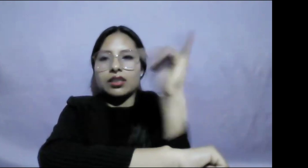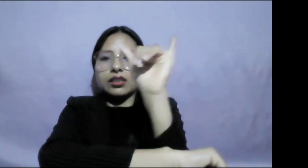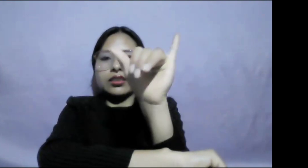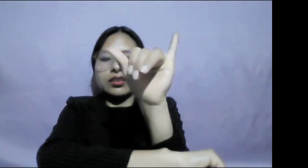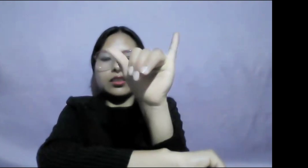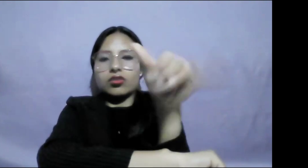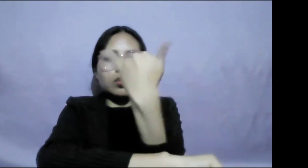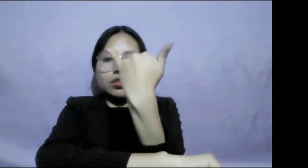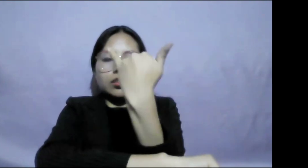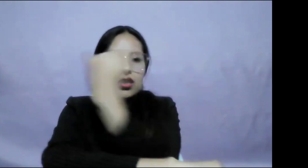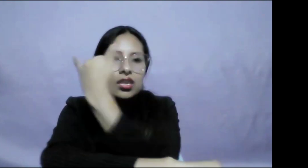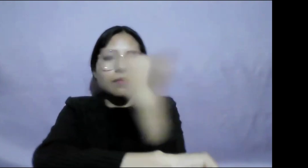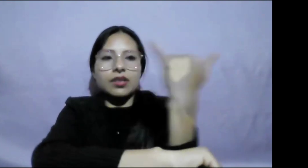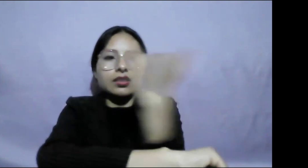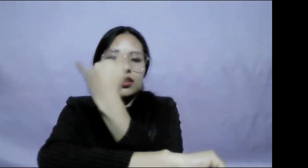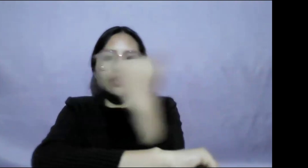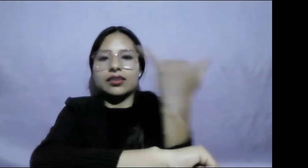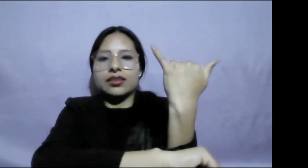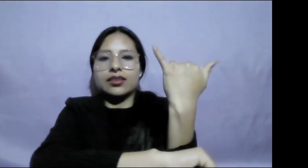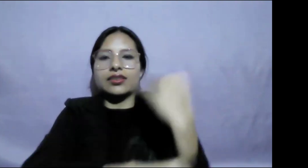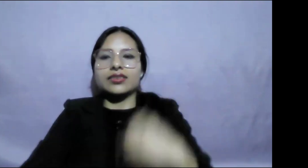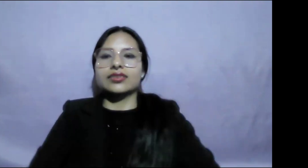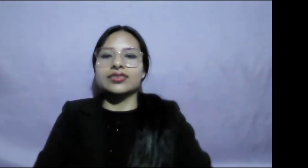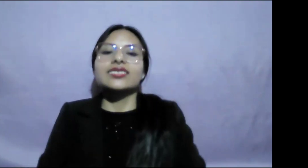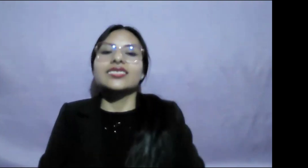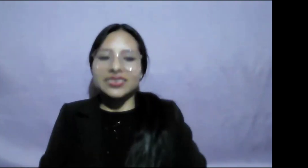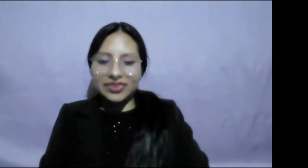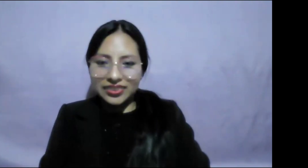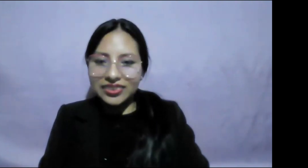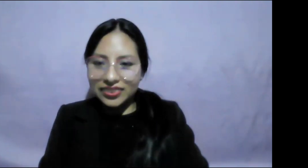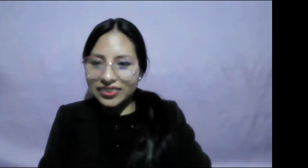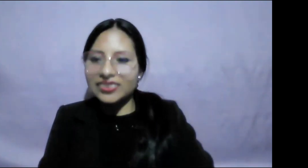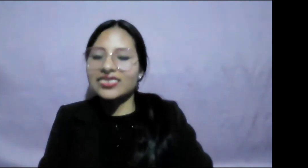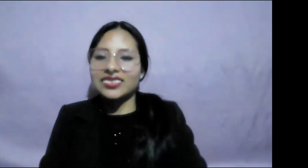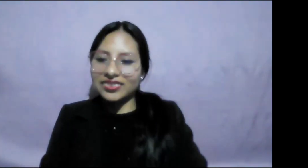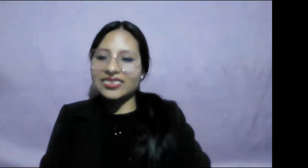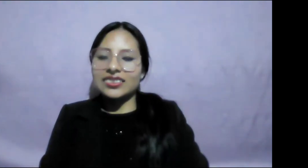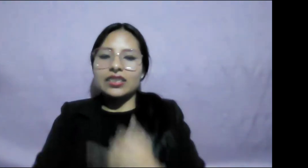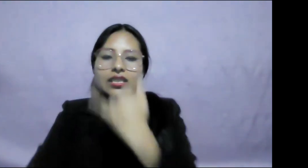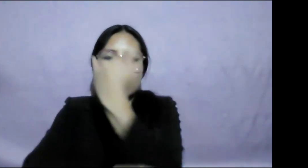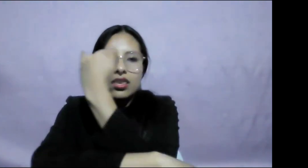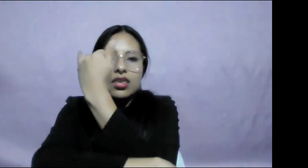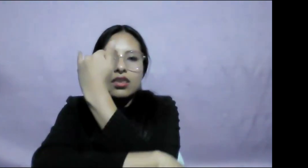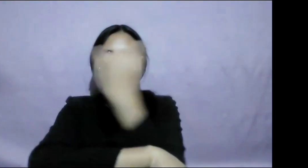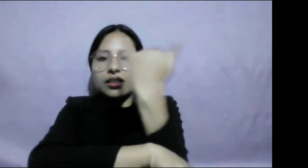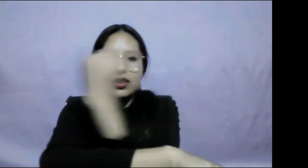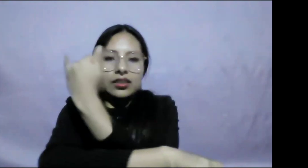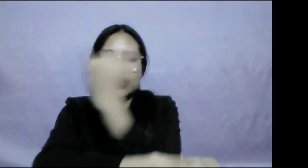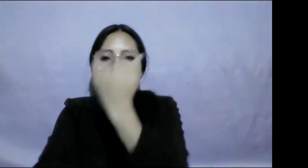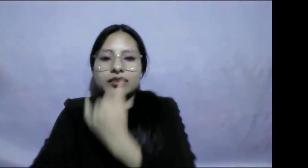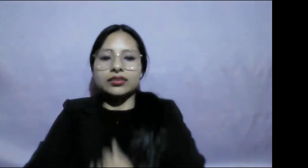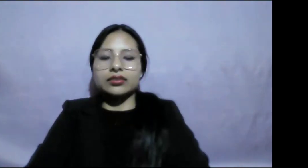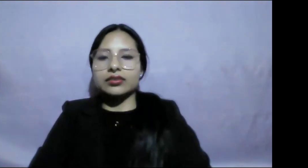suyana Ahí está también señora Carola con el dedo menique Ah vulgar y menique ahí